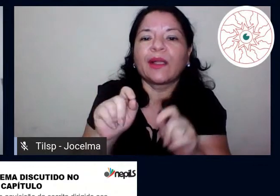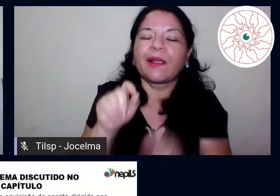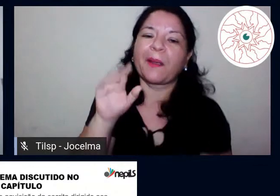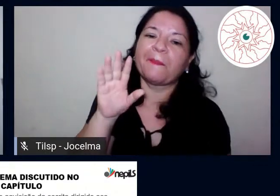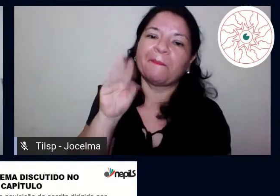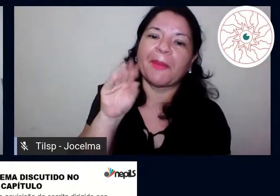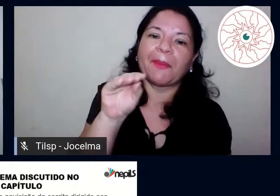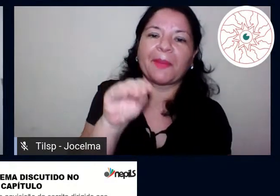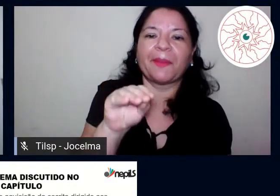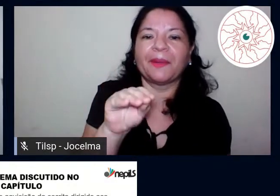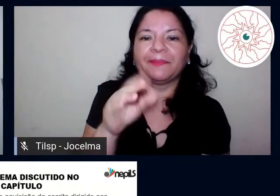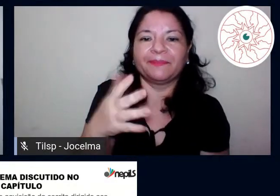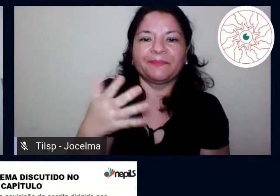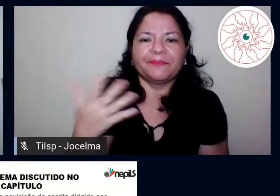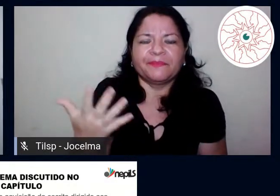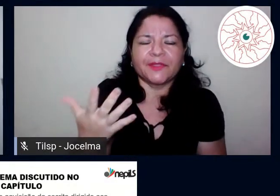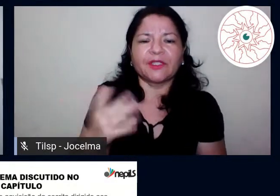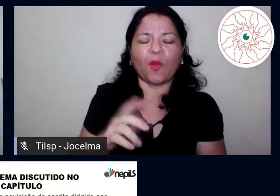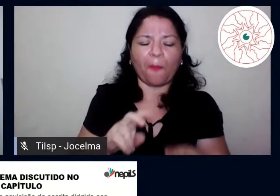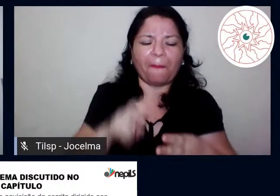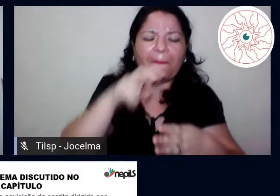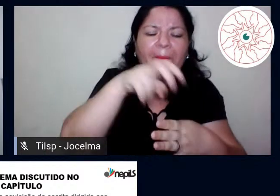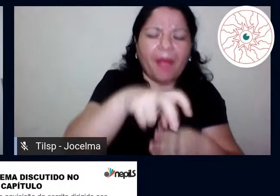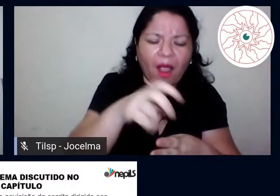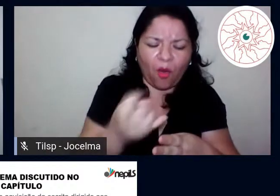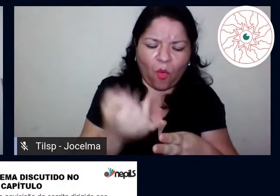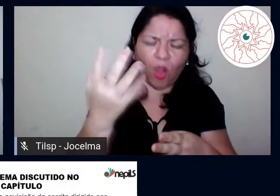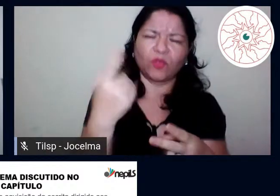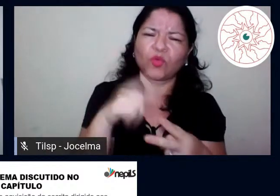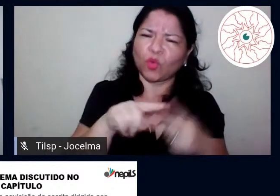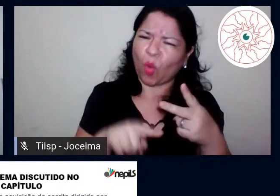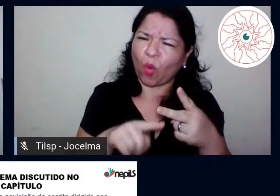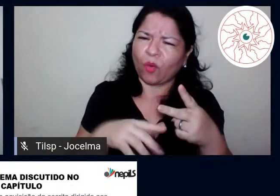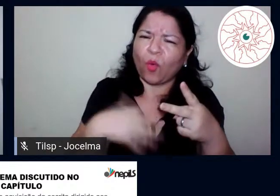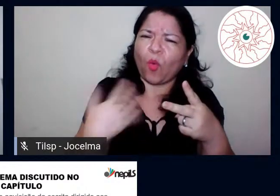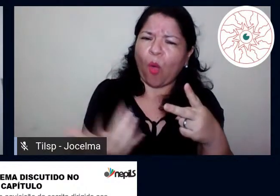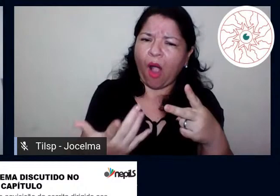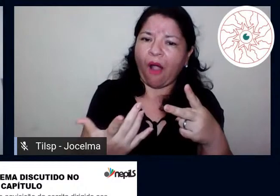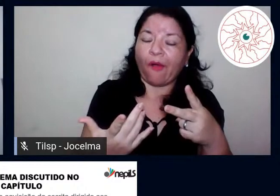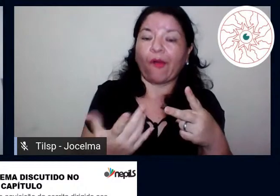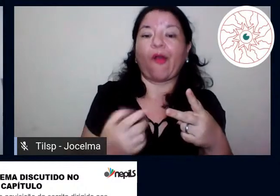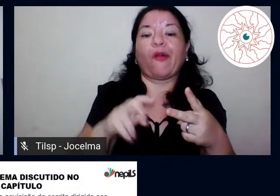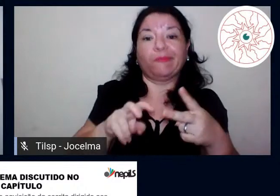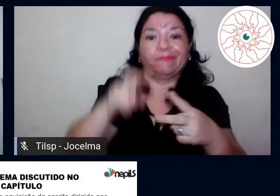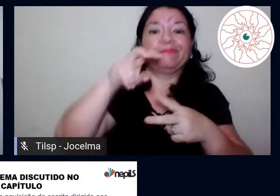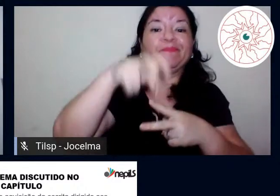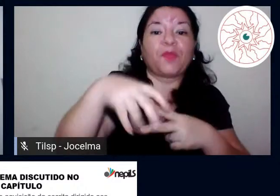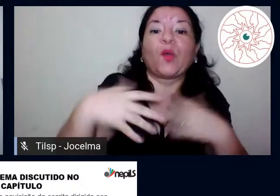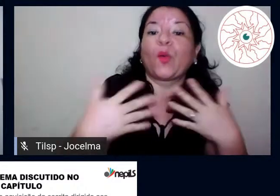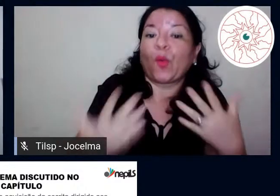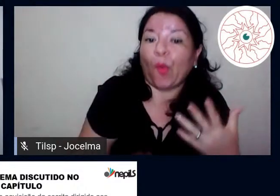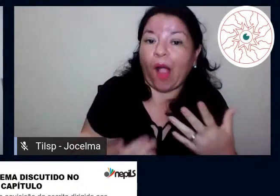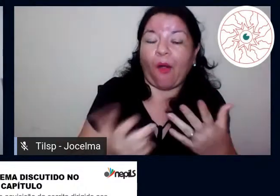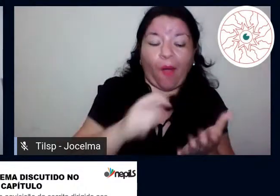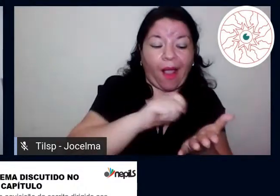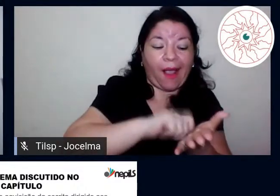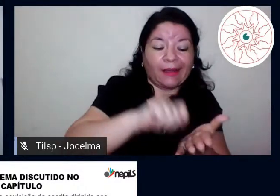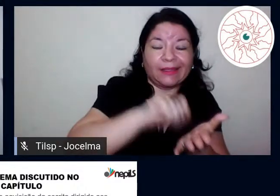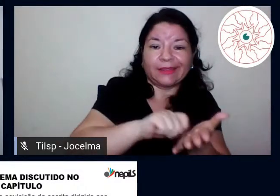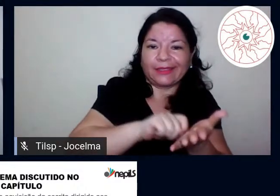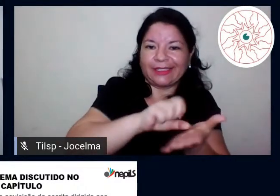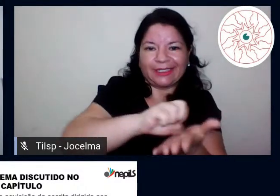que quais são esses dois grandes saltos? Então o surdo está saltando, sendo obrigado a saltar a modalidade escrita da língua de